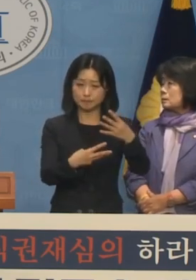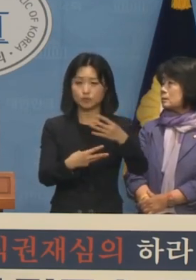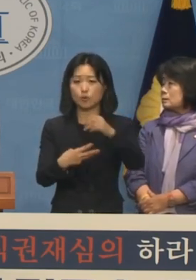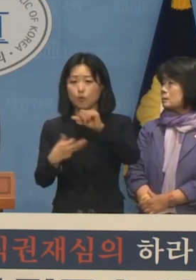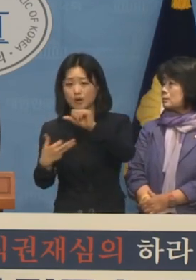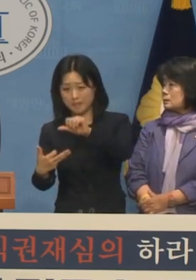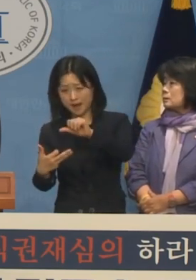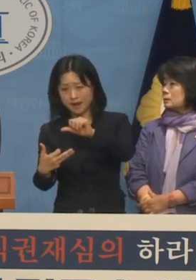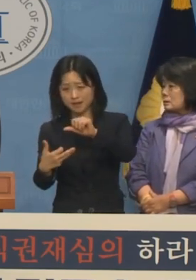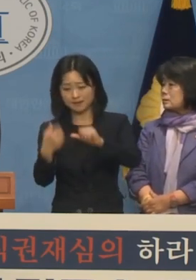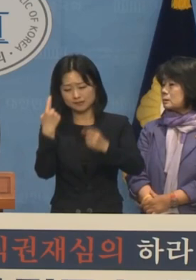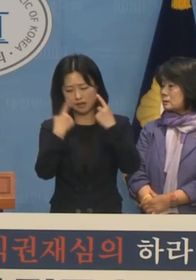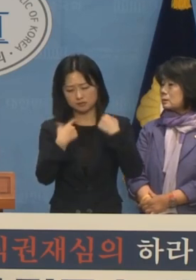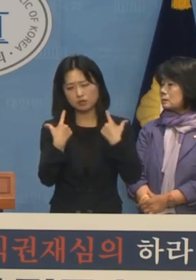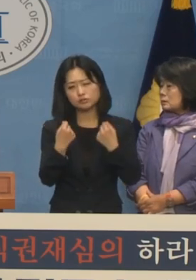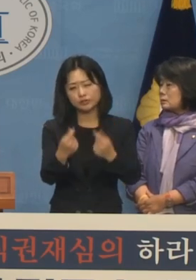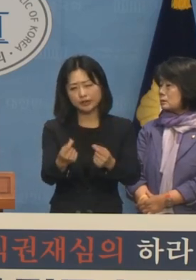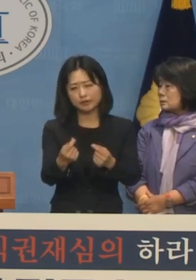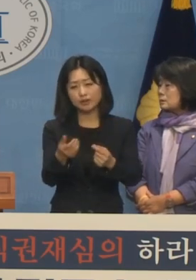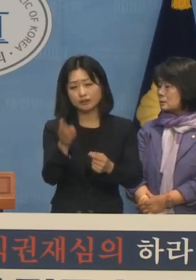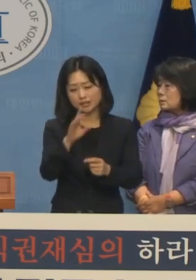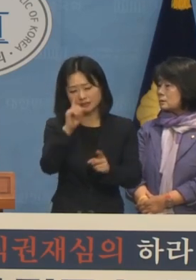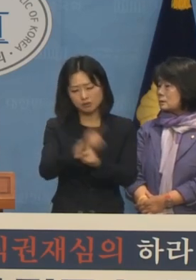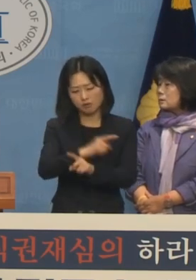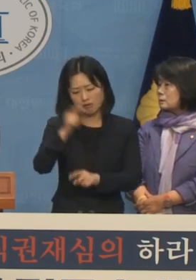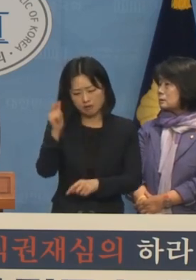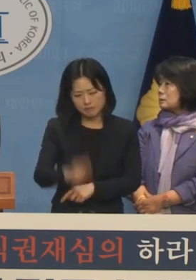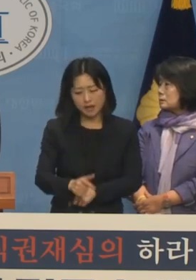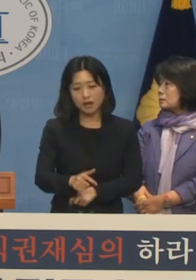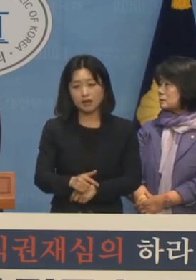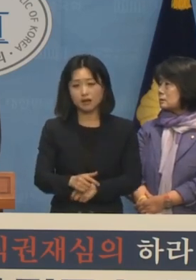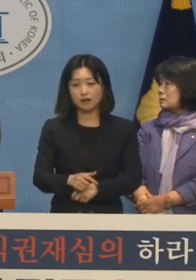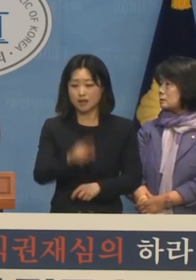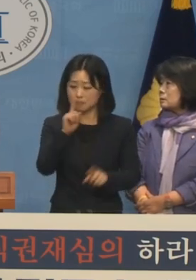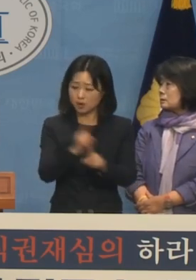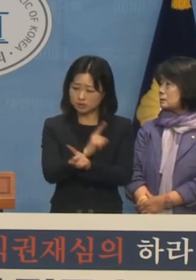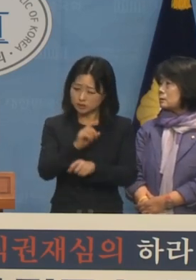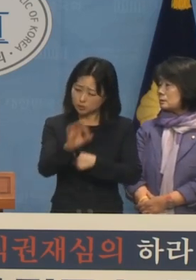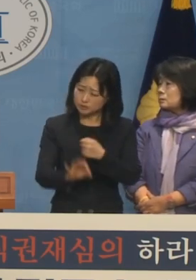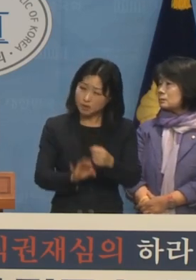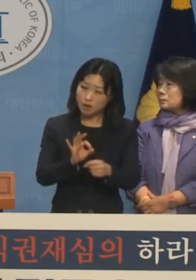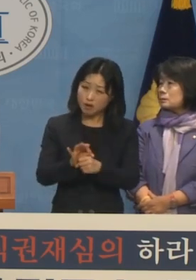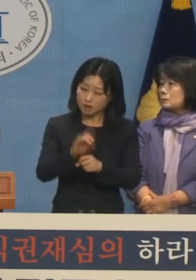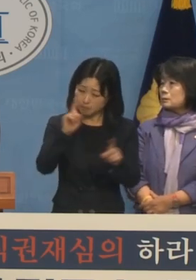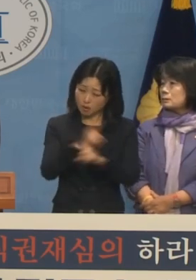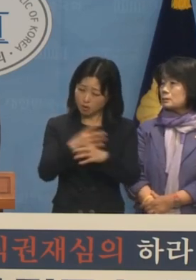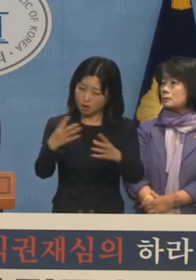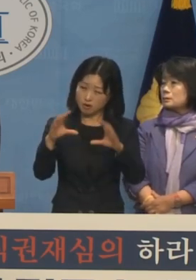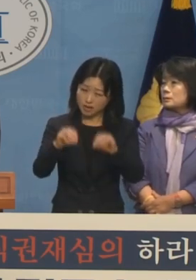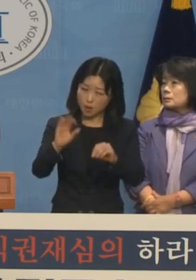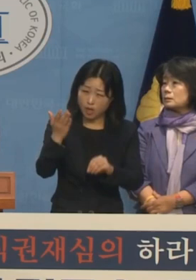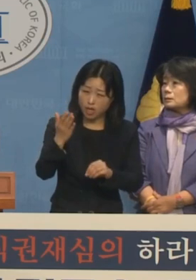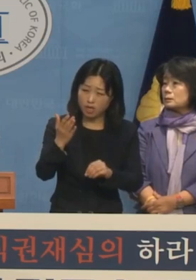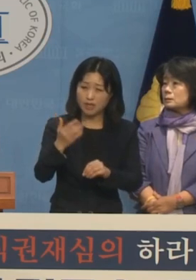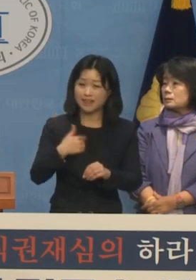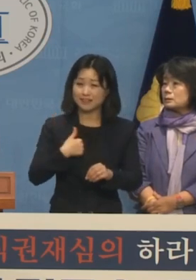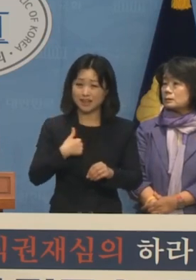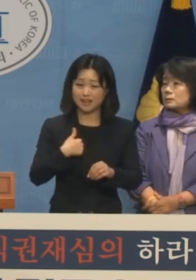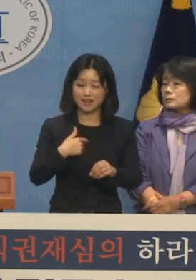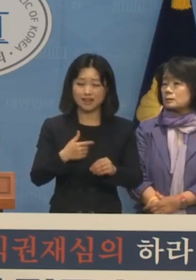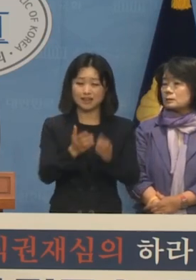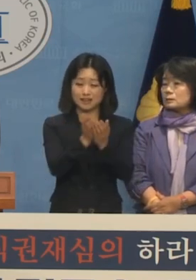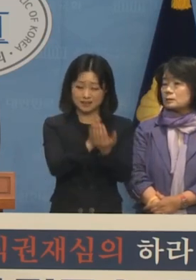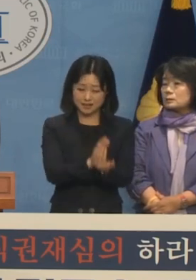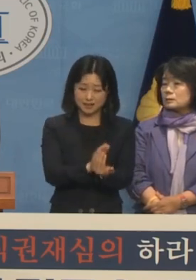치료 중에 있습니다. 그런데 어떻게 10년이면 그 병이 날 수가 있겠습니까? 그리고 저는 그날 300명이